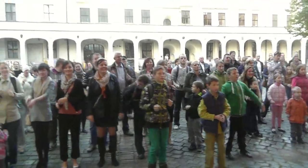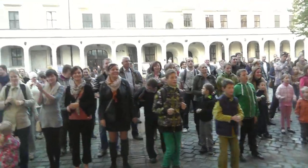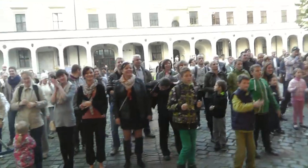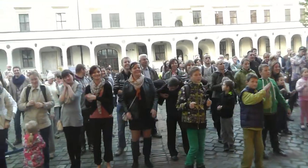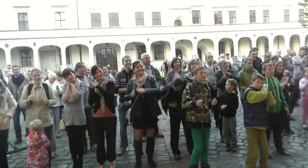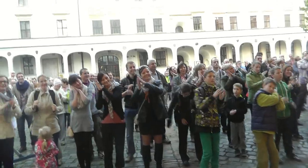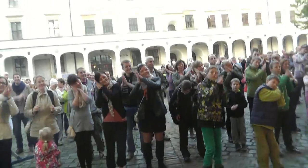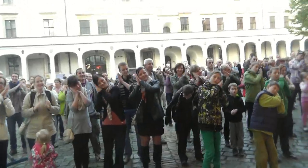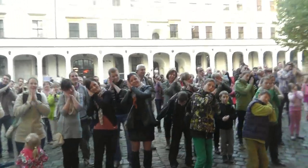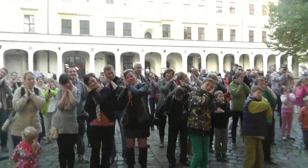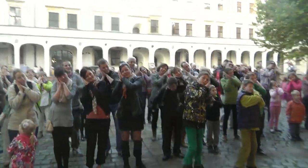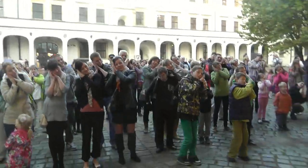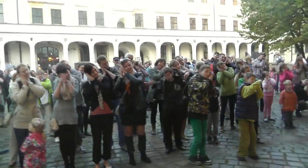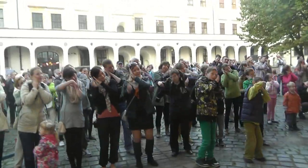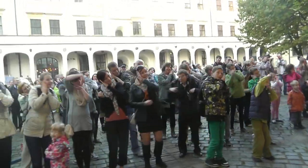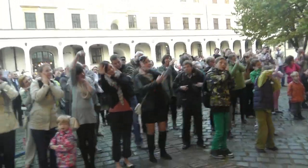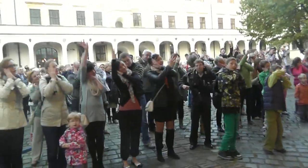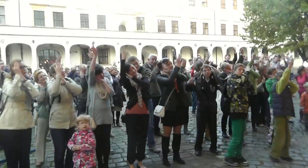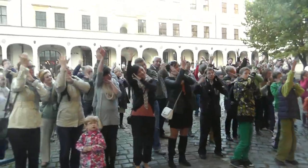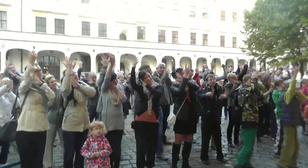Jonasa moja głowa